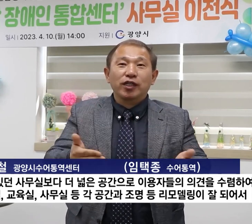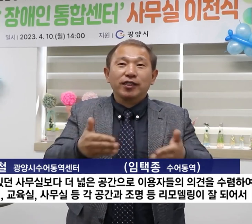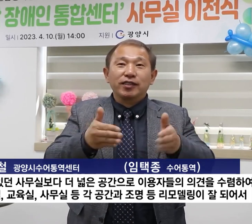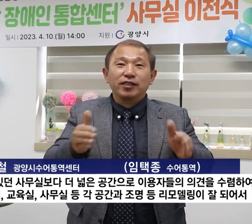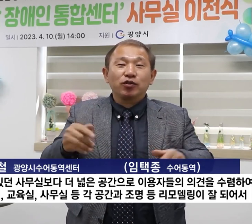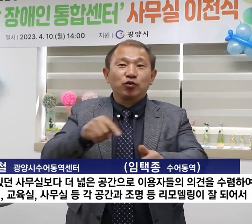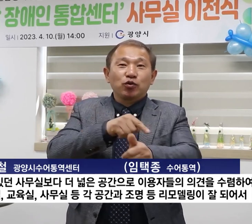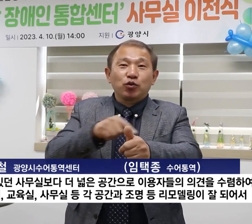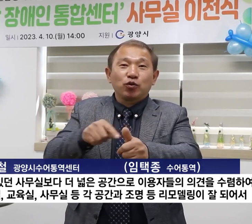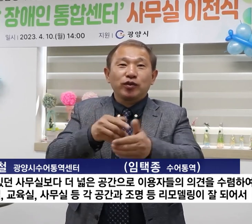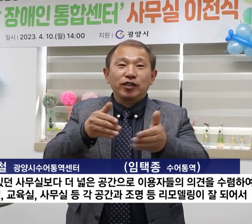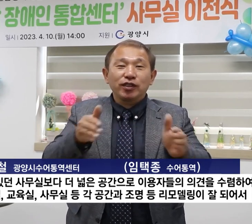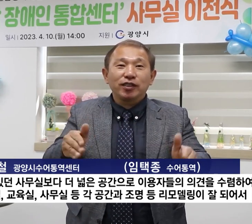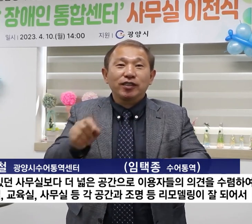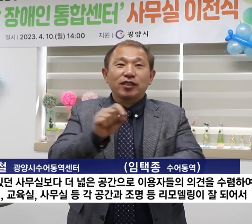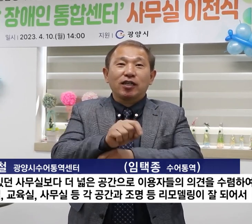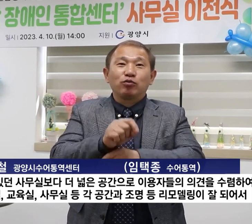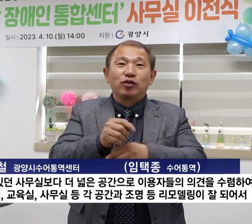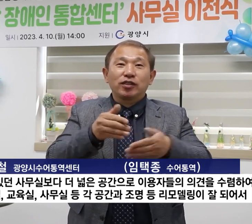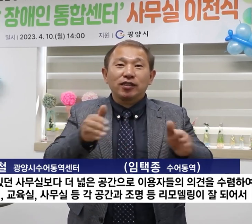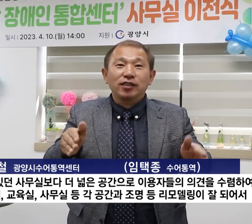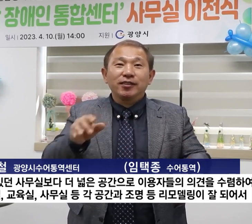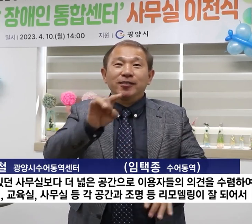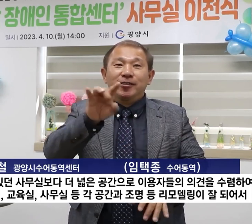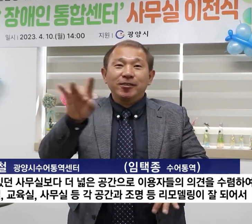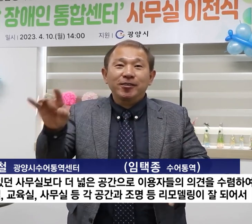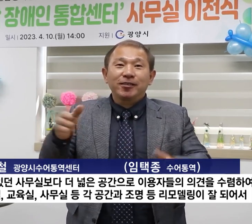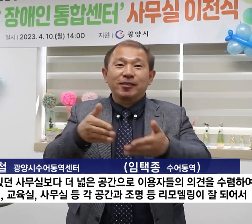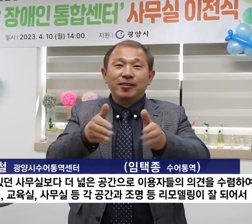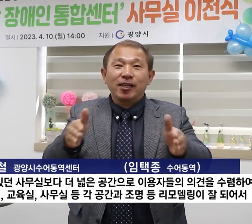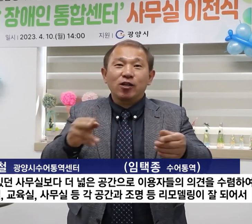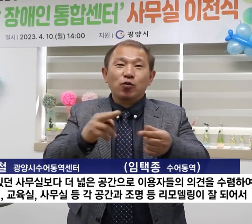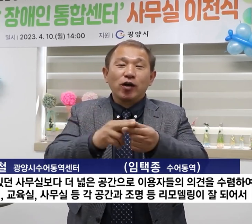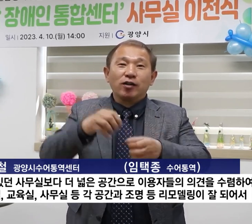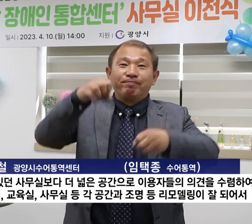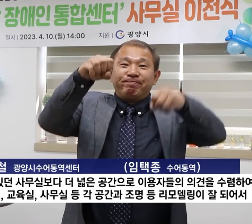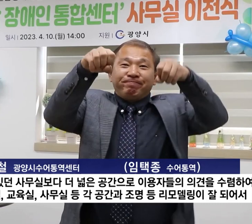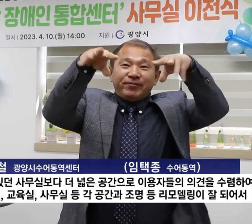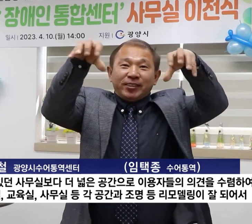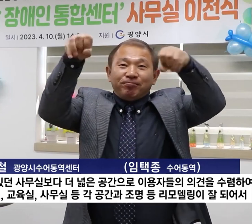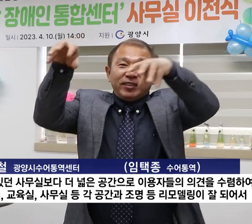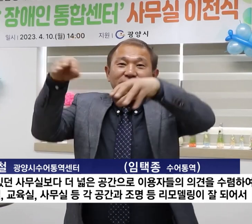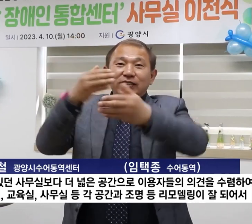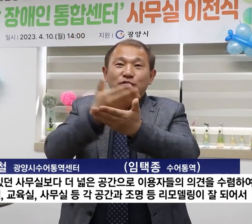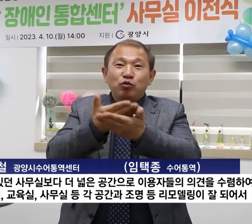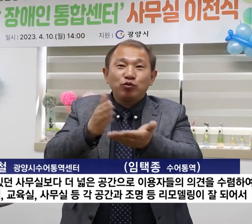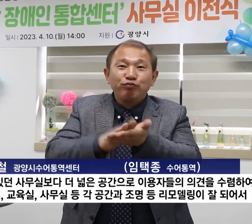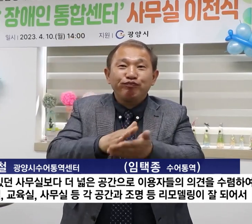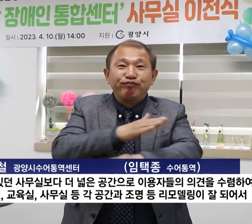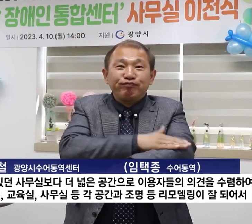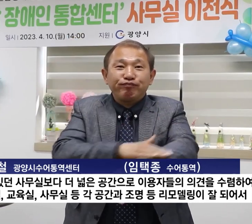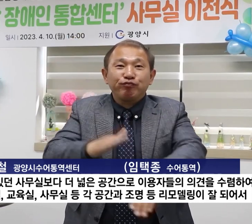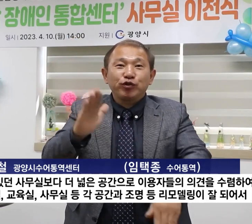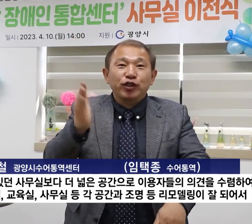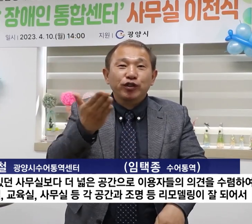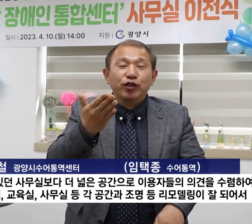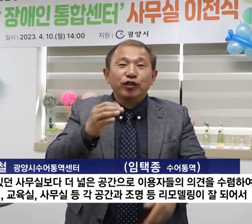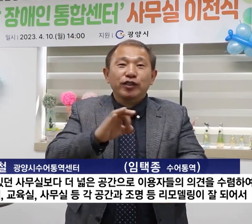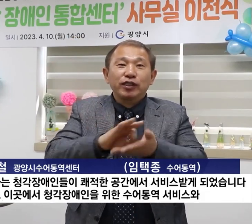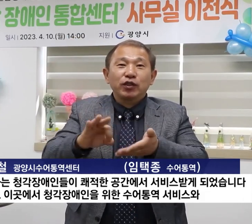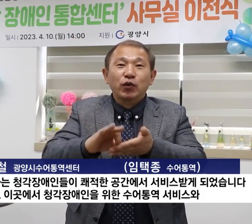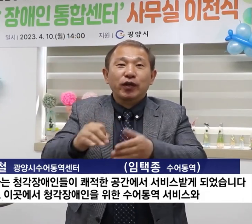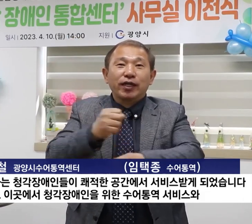휴게실, 교육실, 사무실 등 각 실과 조명 등 리모델링이 잘